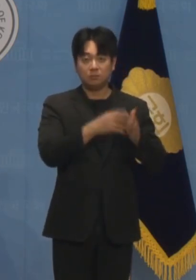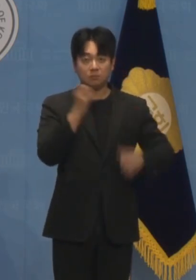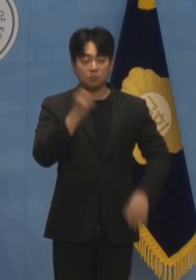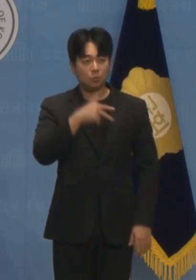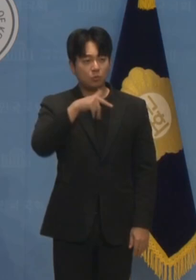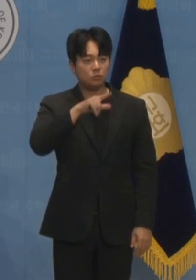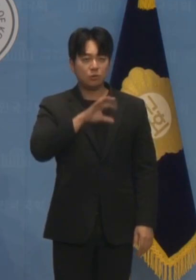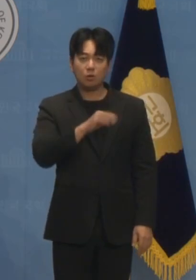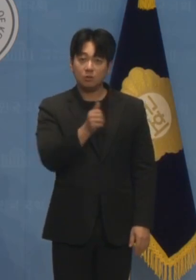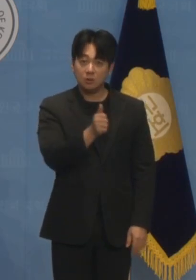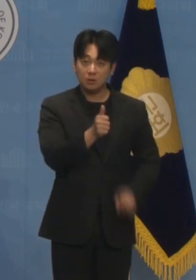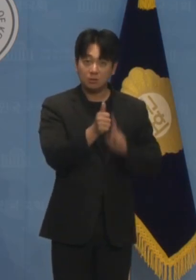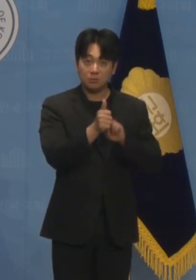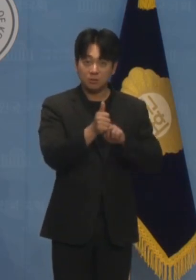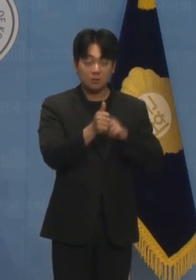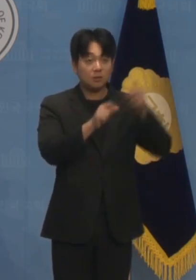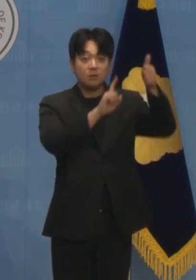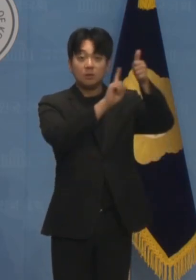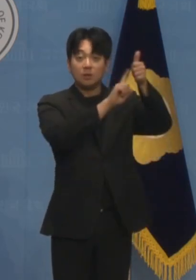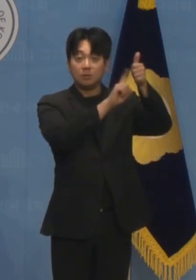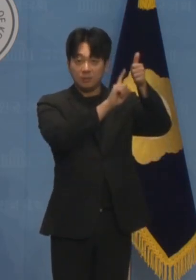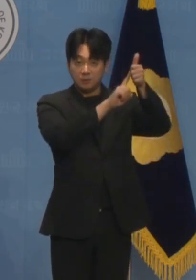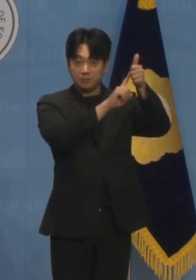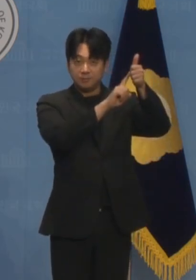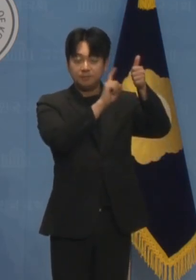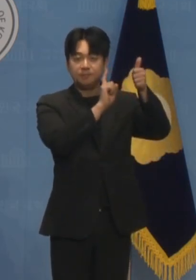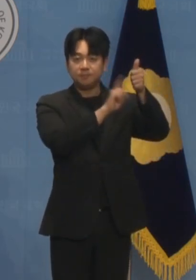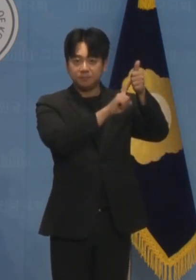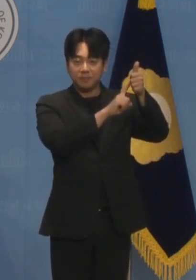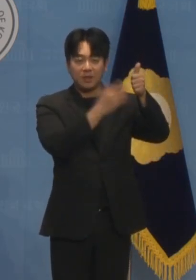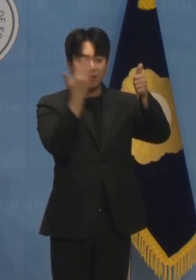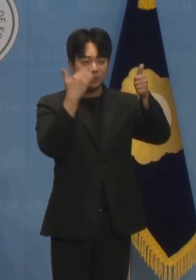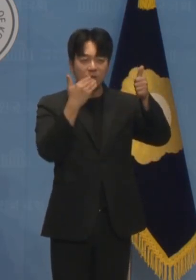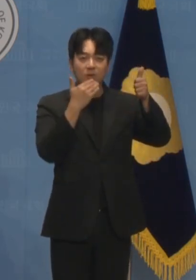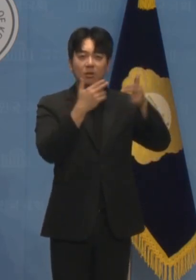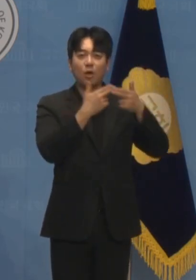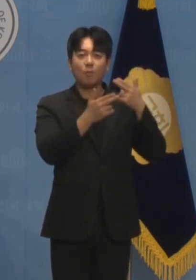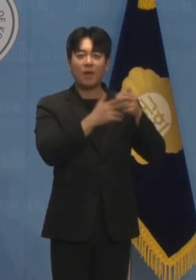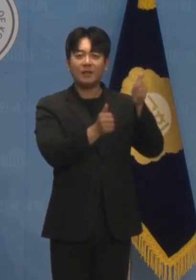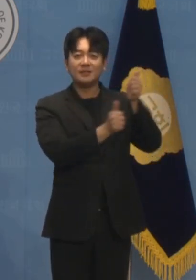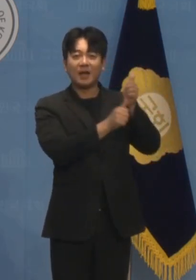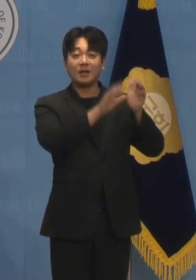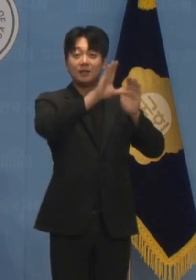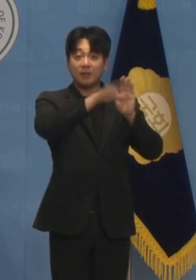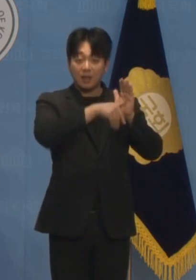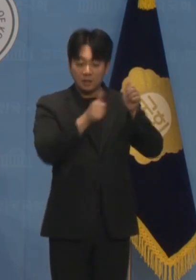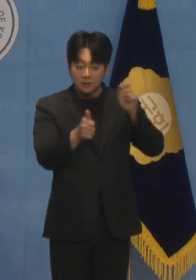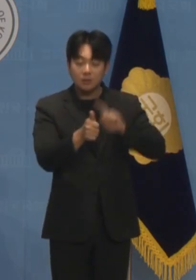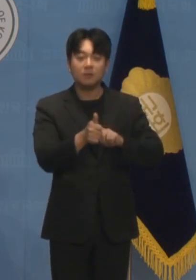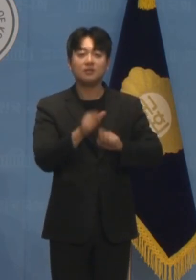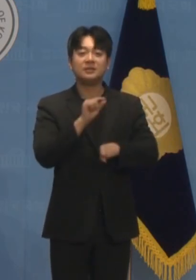부총장은 이 회장이 대한근대오종연맹 부회장 당시 사무처장을 지냈습니다.